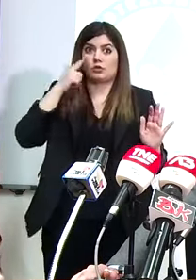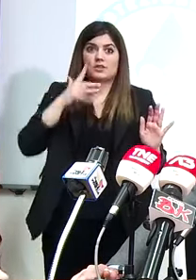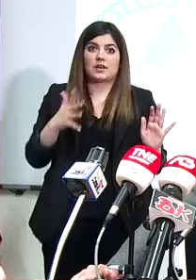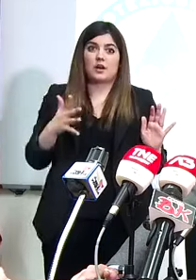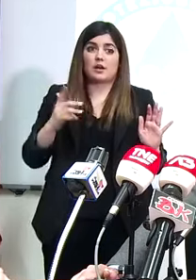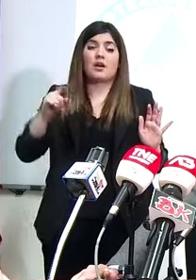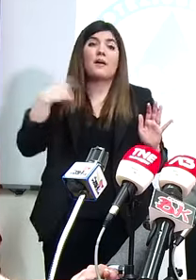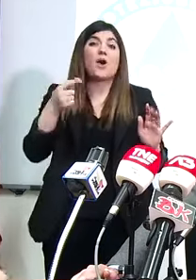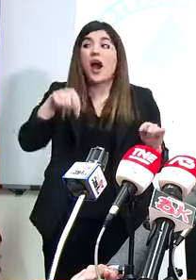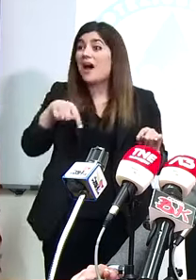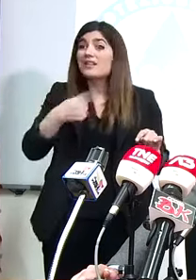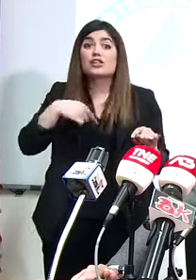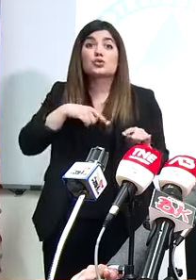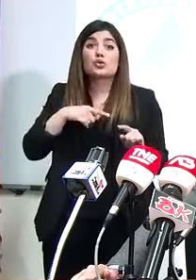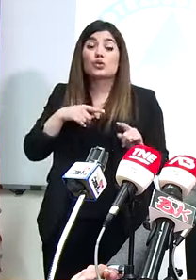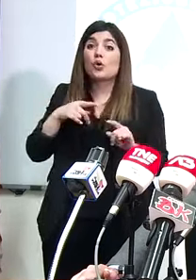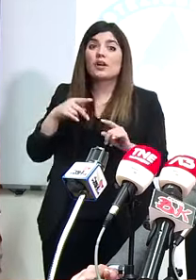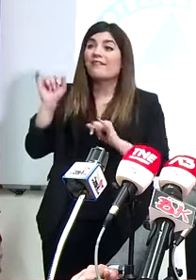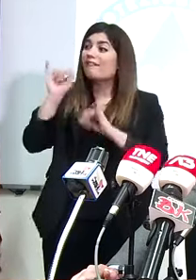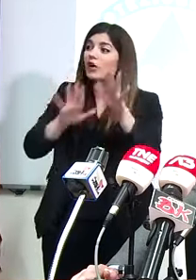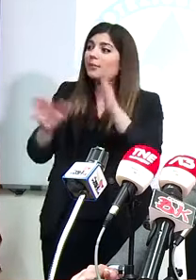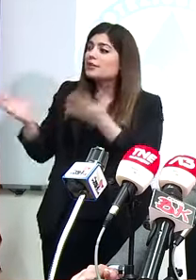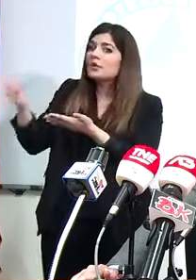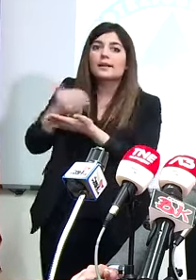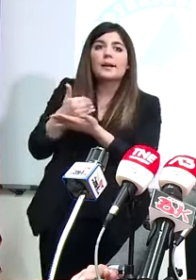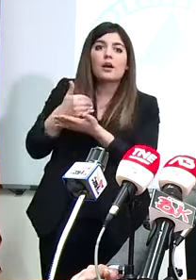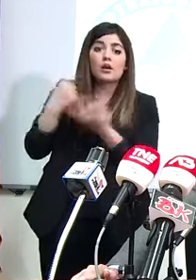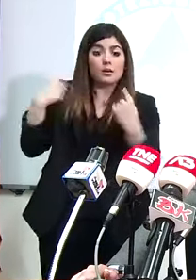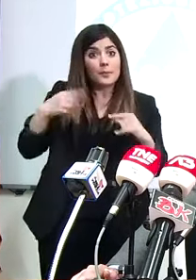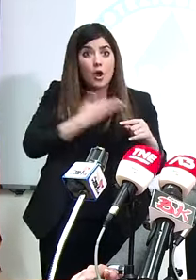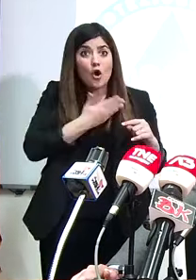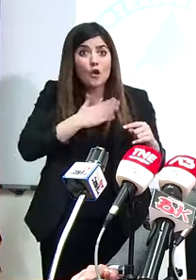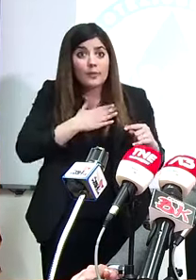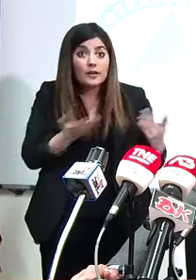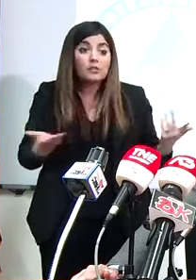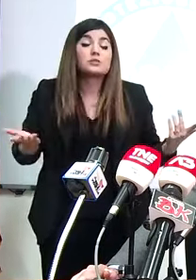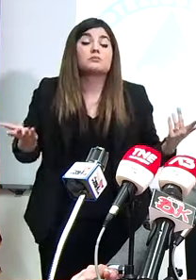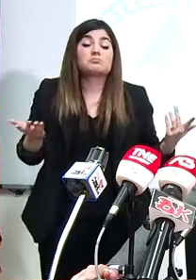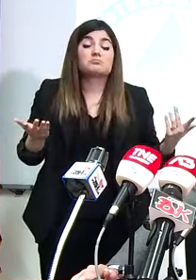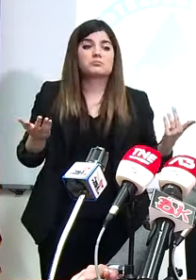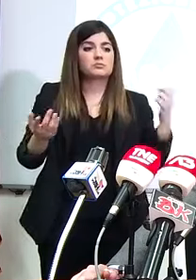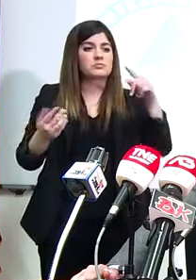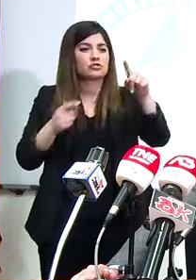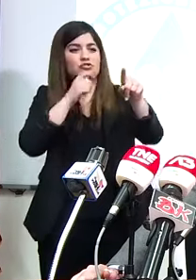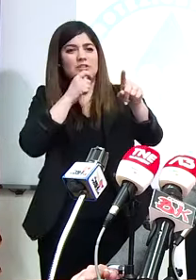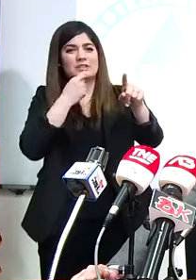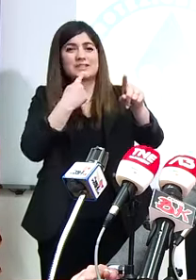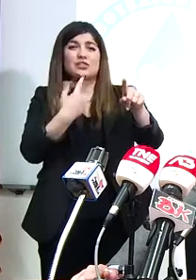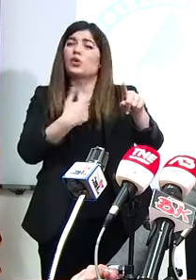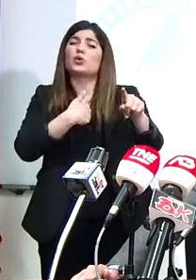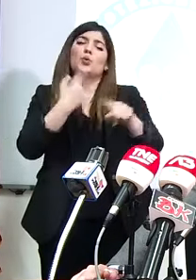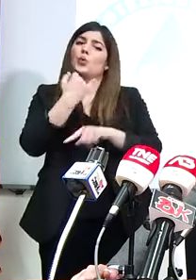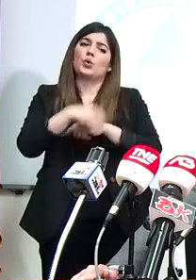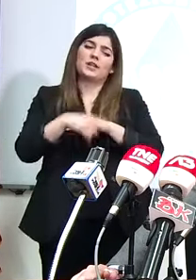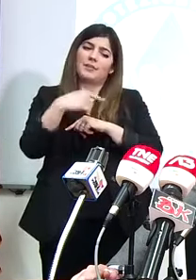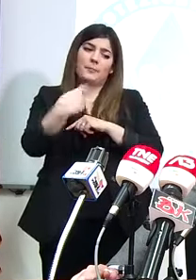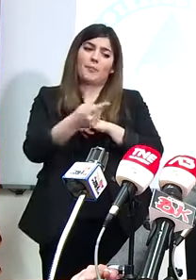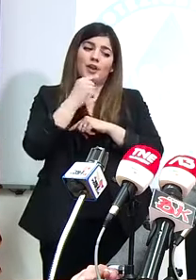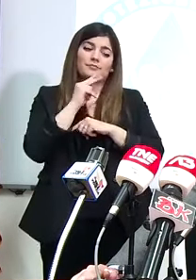da un ultima domanda giuro che non farlo più e siete riusciti in questa interlocuzione a